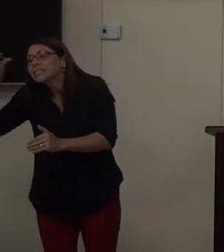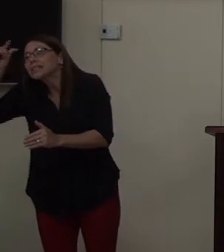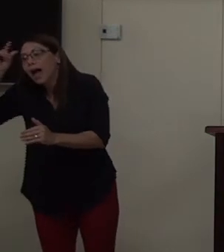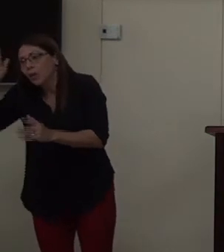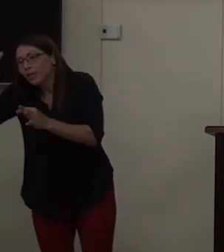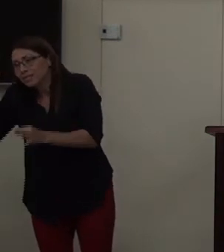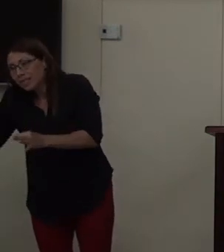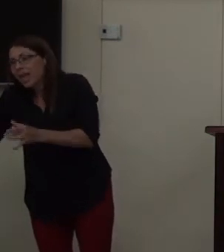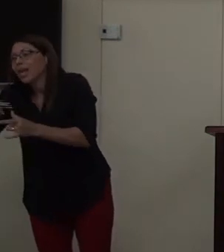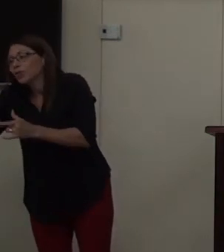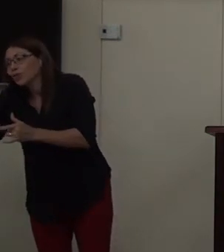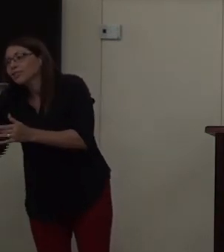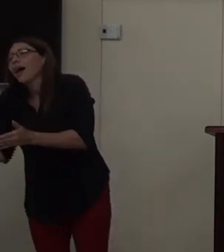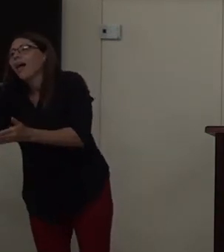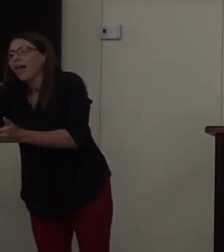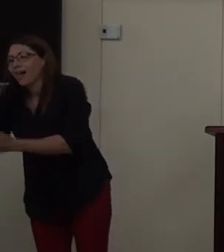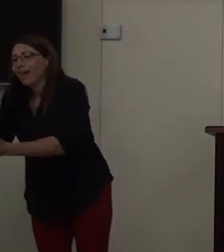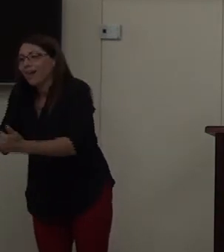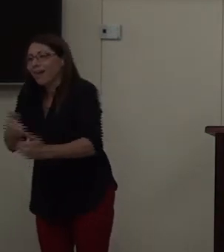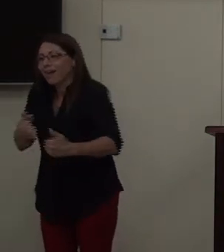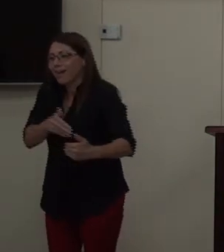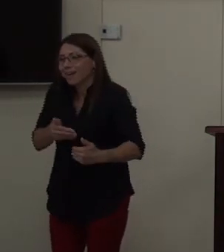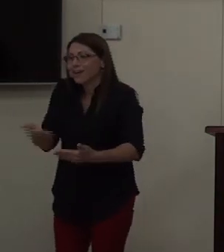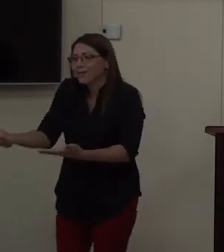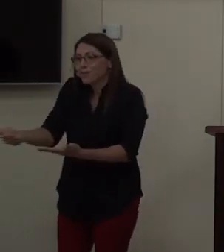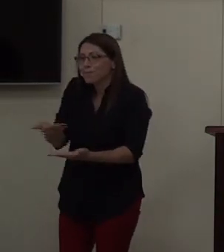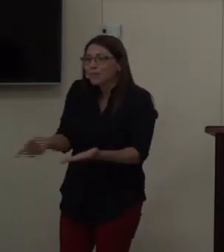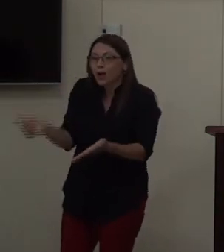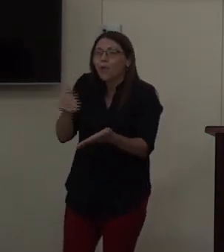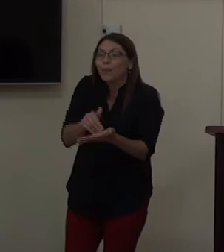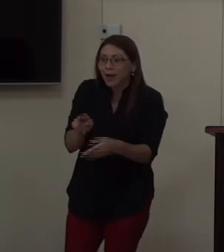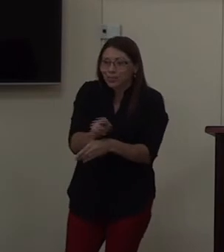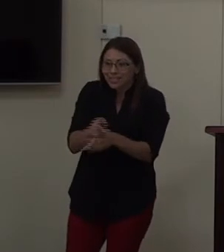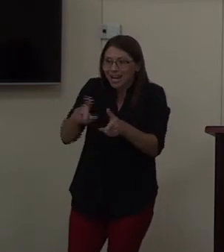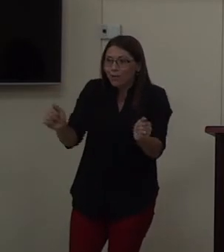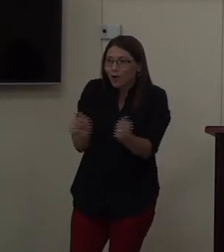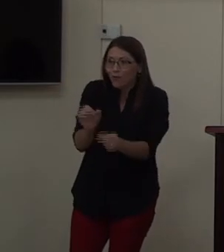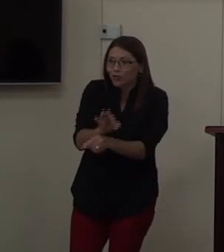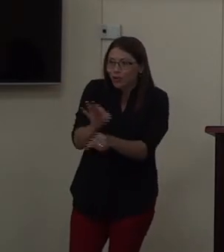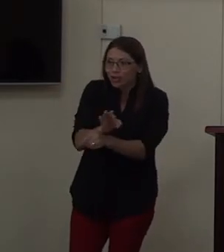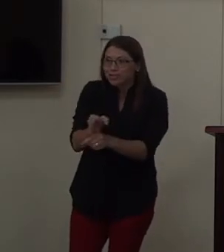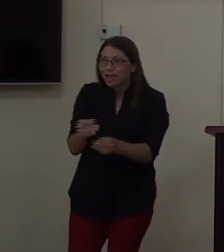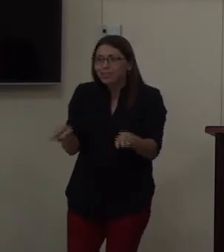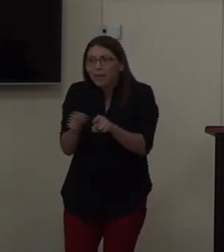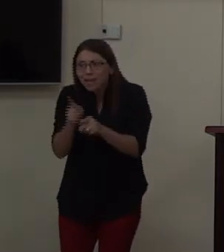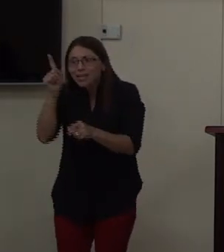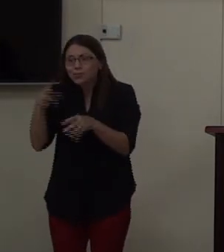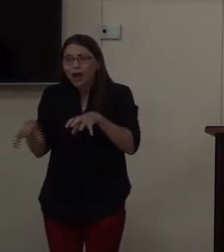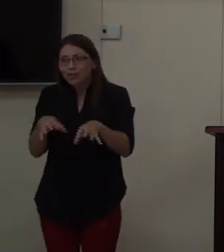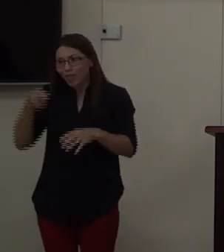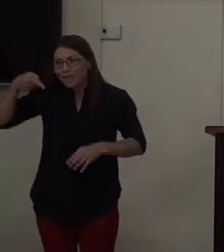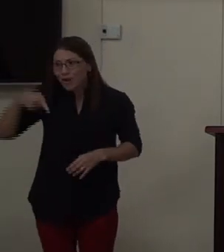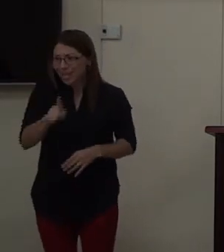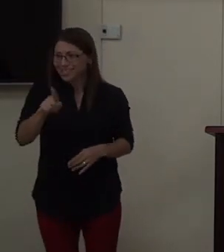vamos a devolver la lengua, vamos a volver a ponerle funciones, es otro acto de violencia de un tamaño